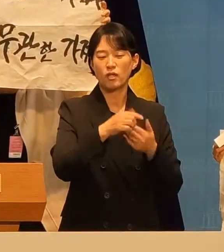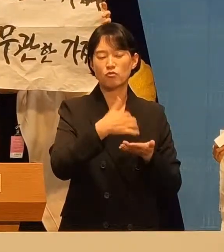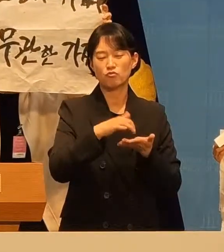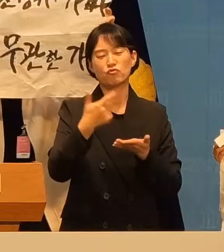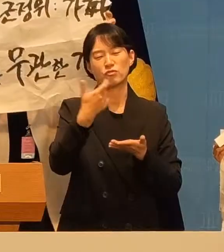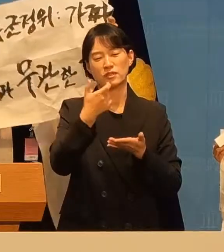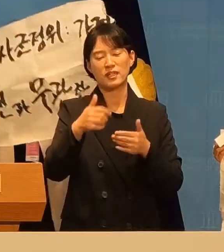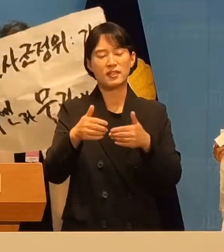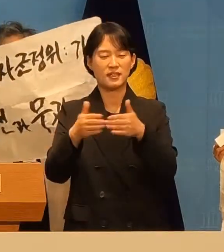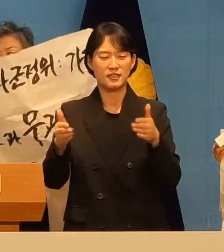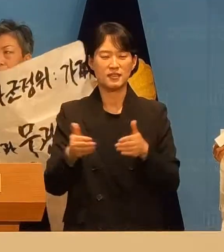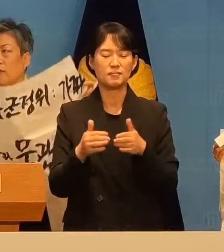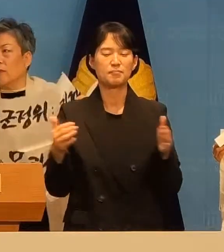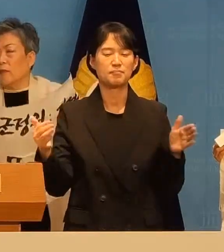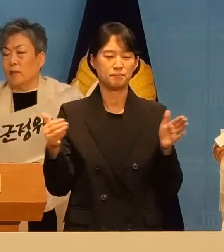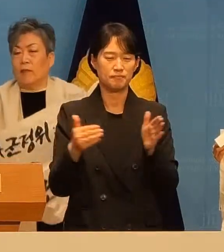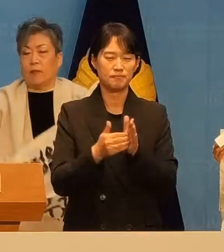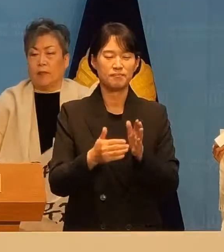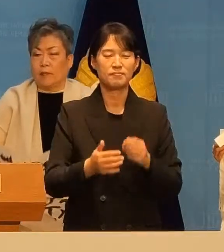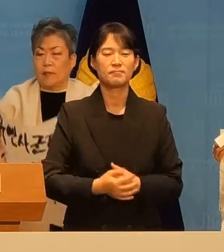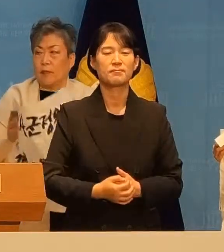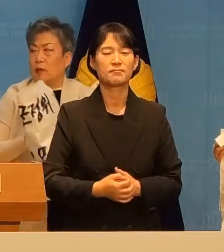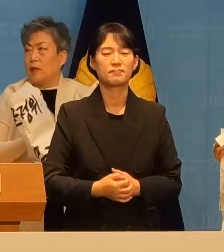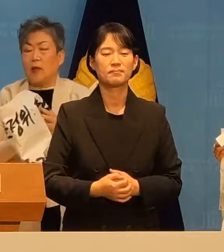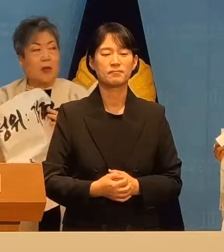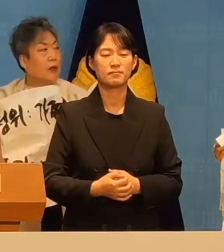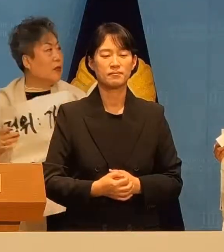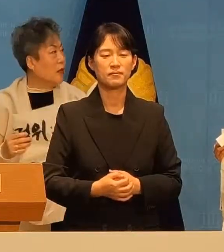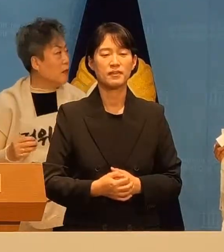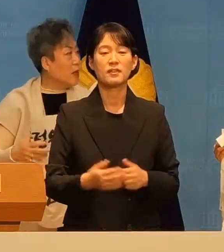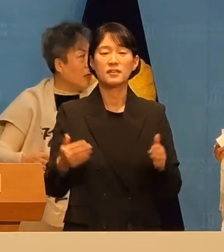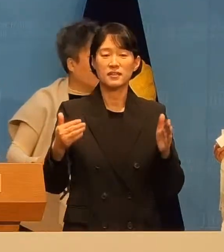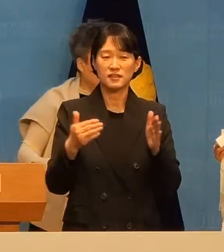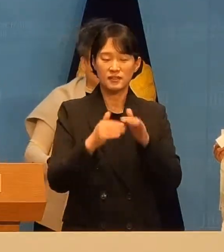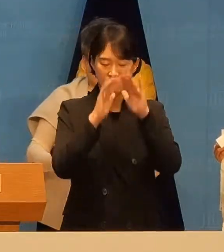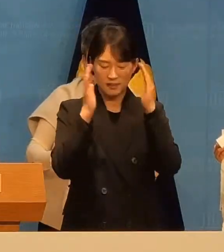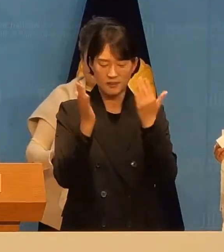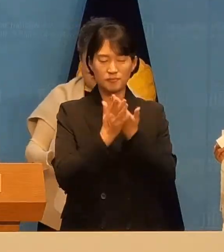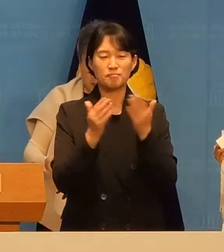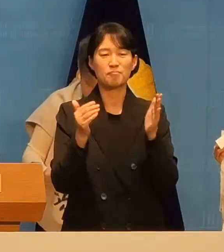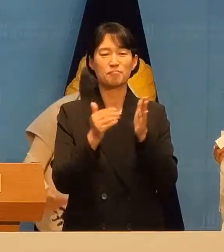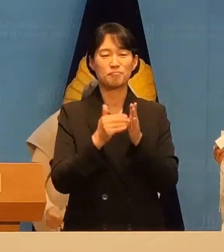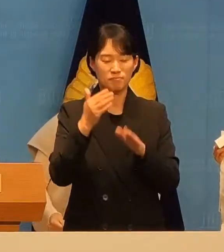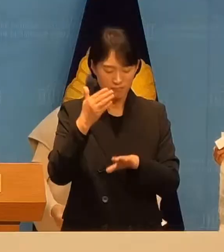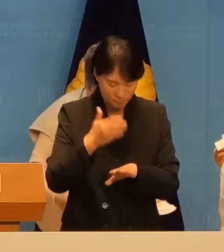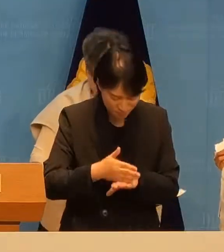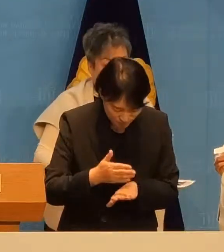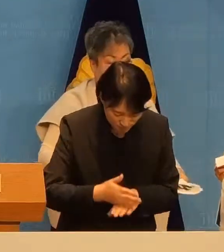단체 이상입니다. 기자회견 마치겠습니다.